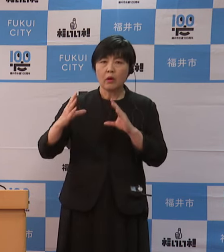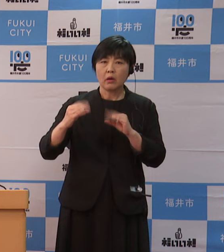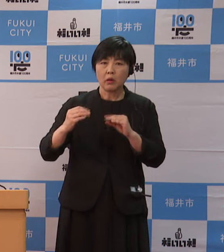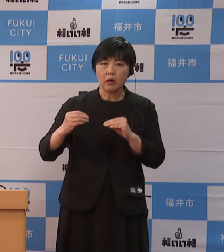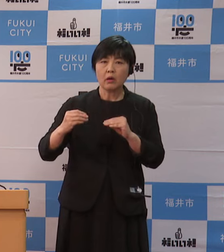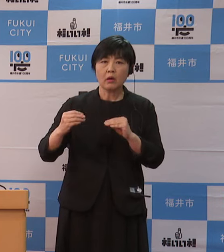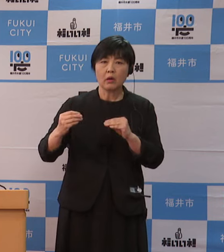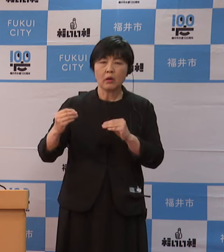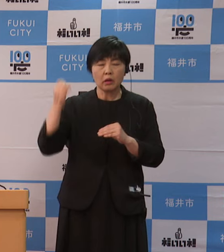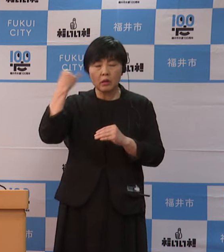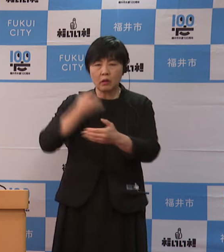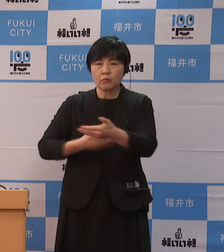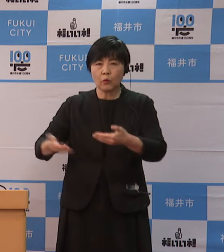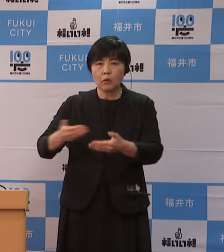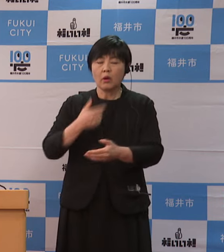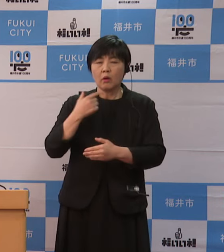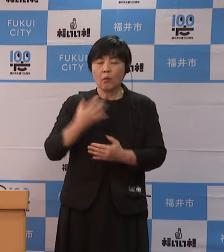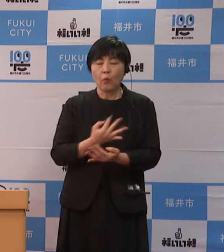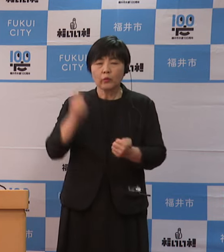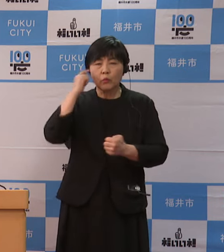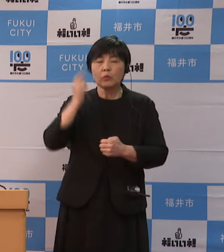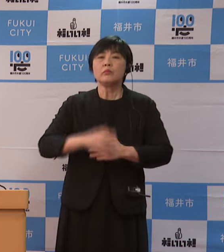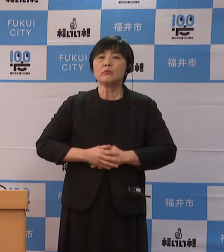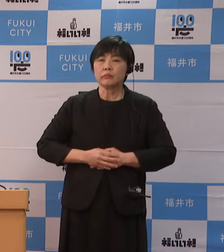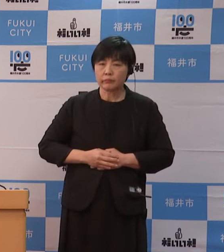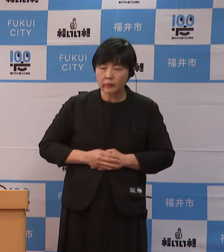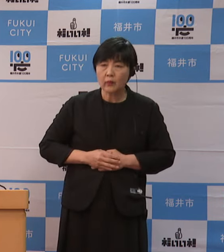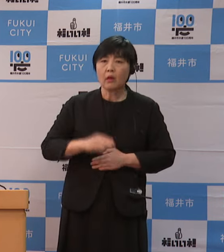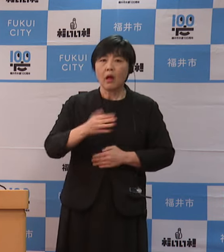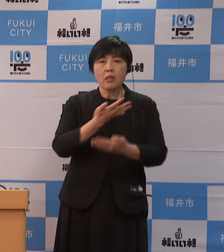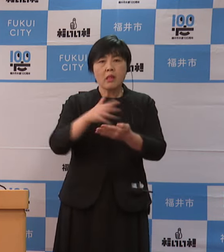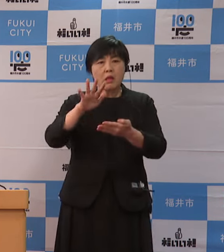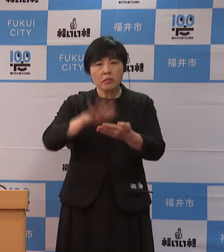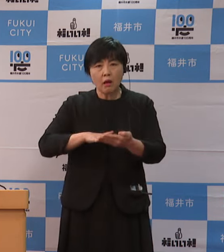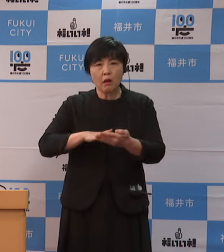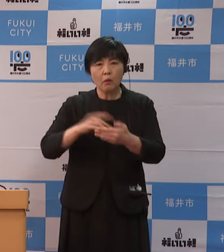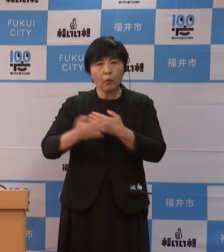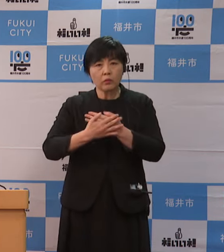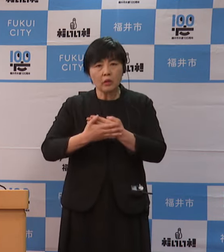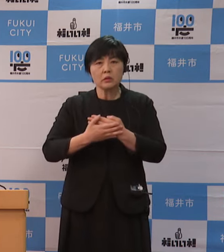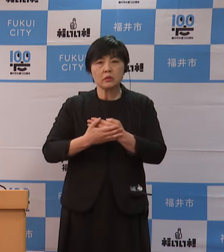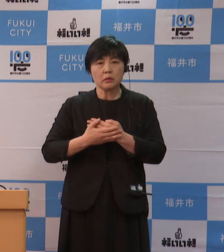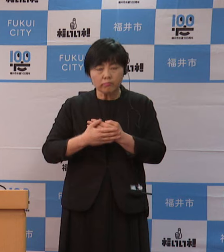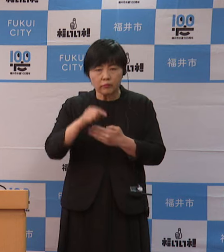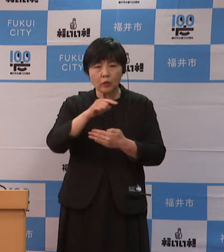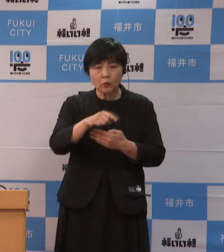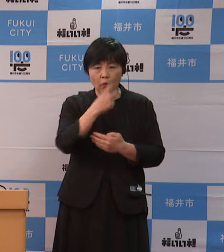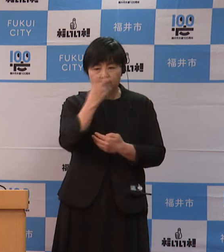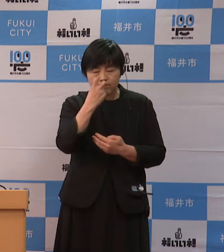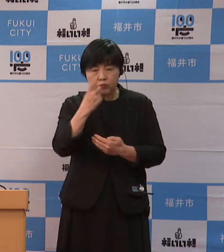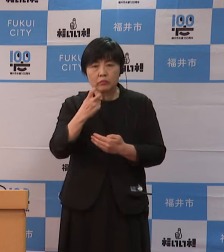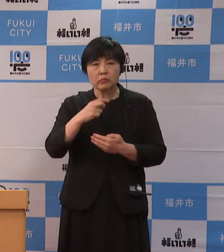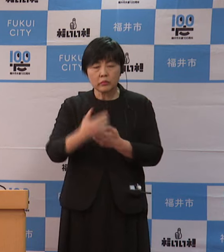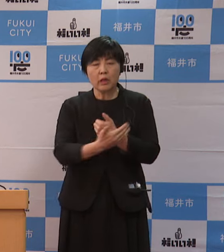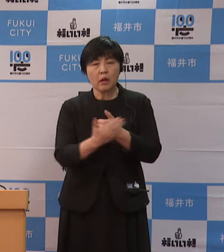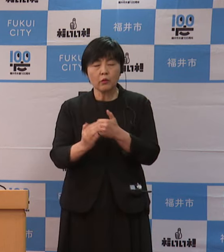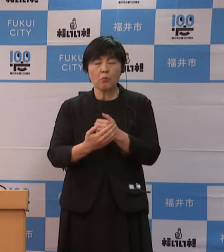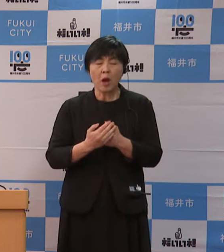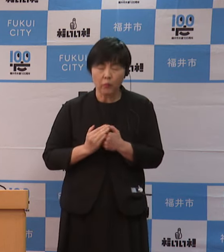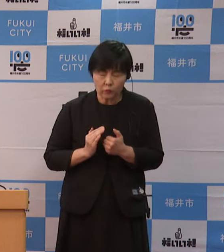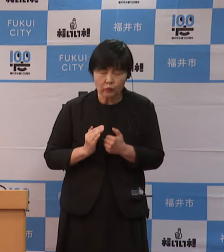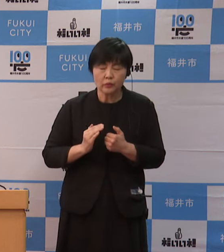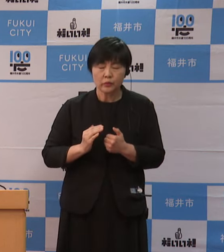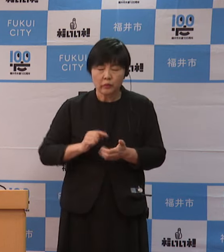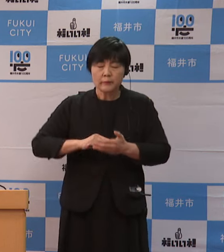ことが多いと思うんですけど、非常にデータ重視をしておられまして、まあ、環境に力を入れているということ、あるい